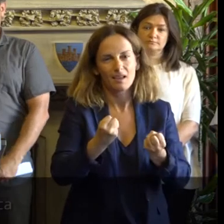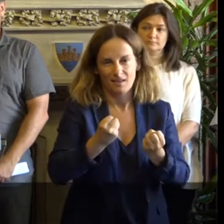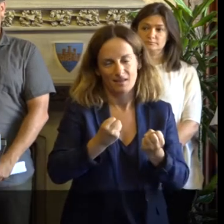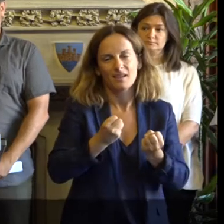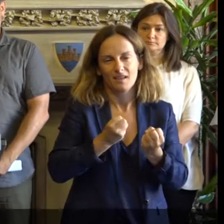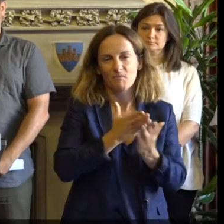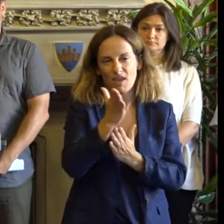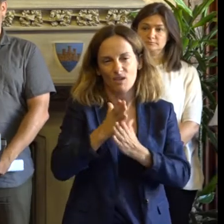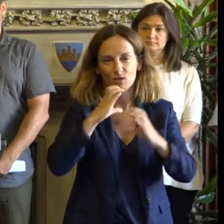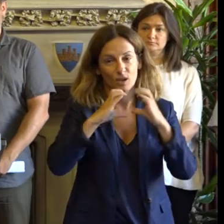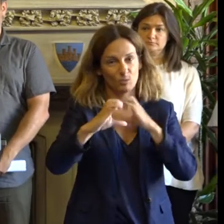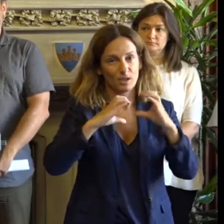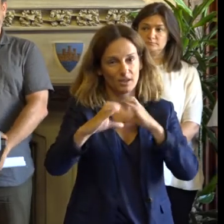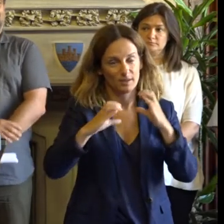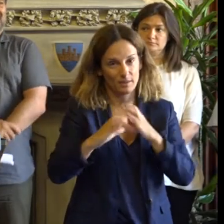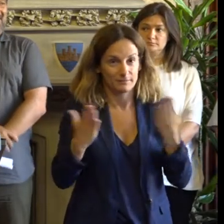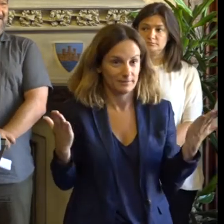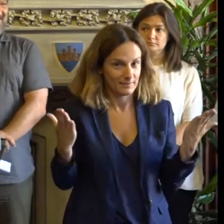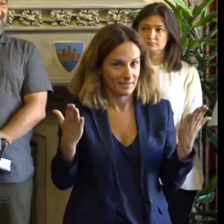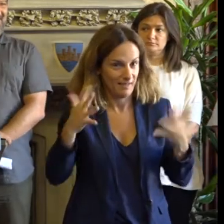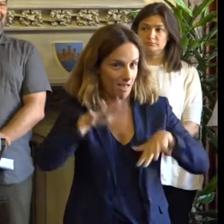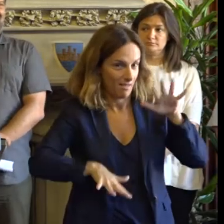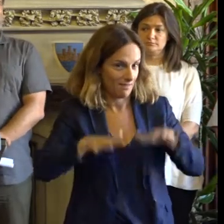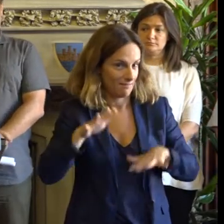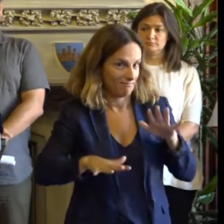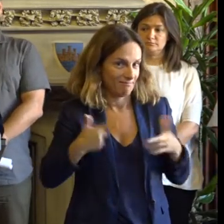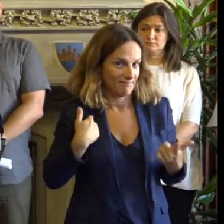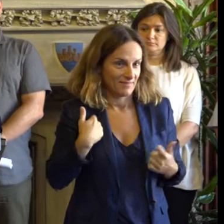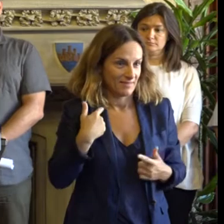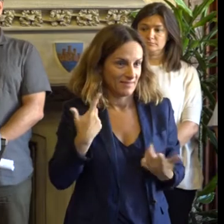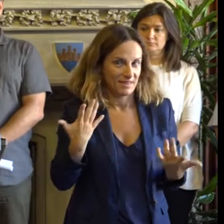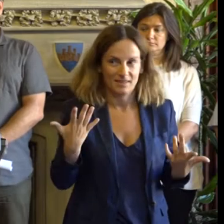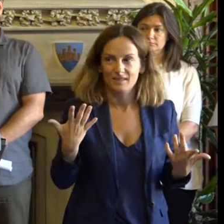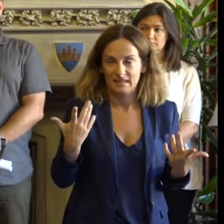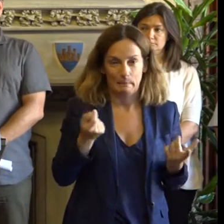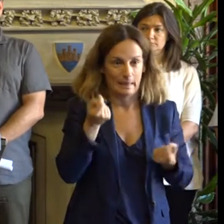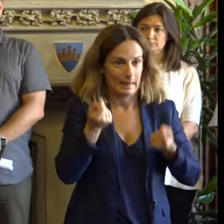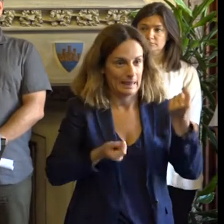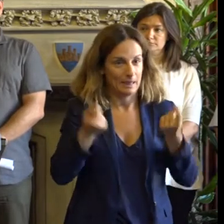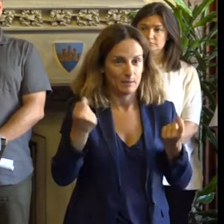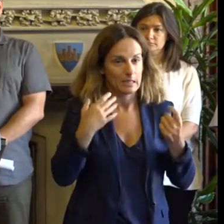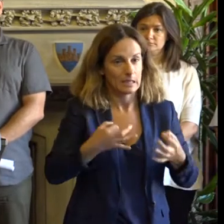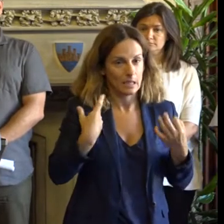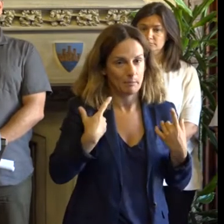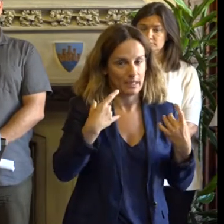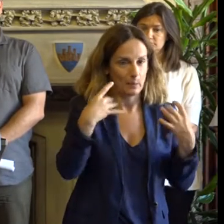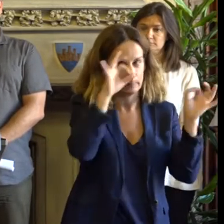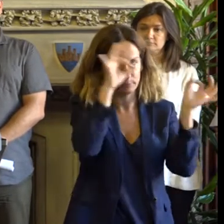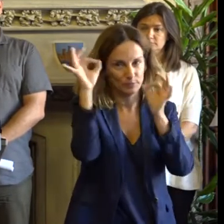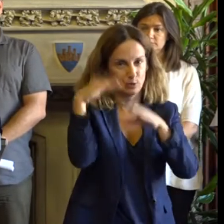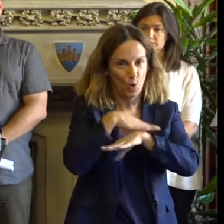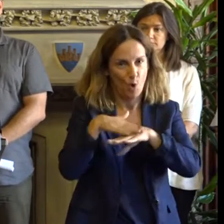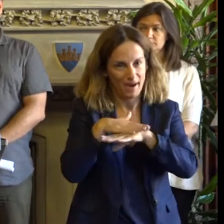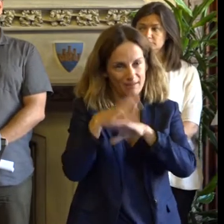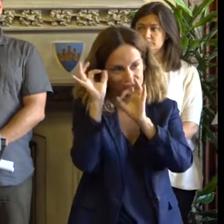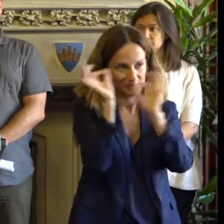vegades no hi estem acostumats, perquè la majoria de vegades el focus d'atenció està damunt el govern i damunt el Parlament. Però bueno,